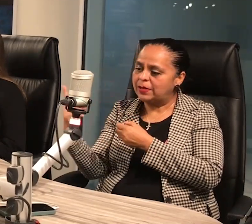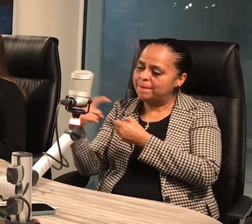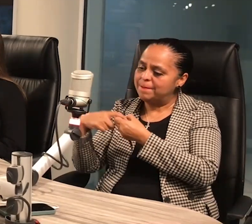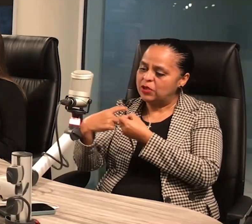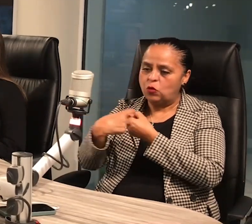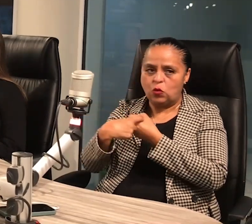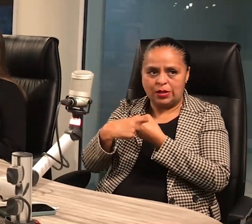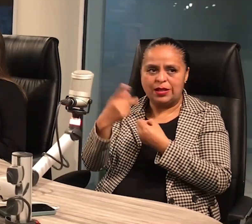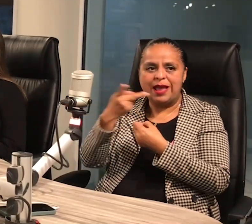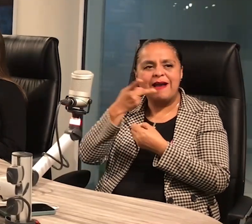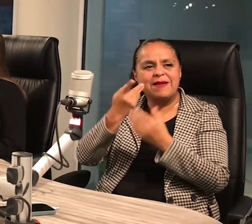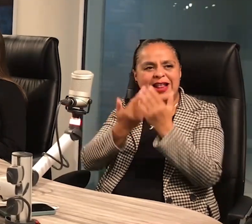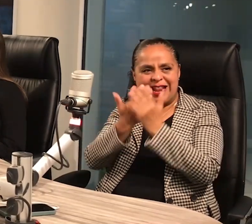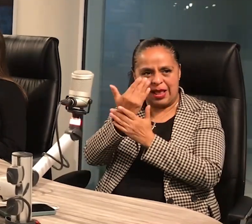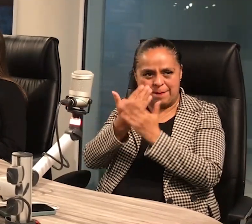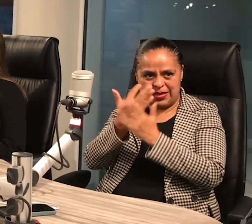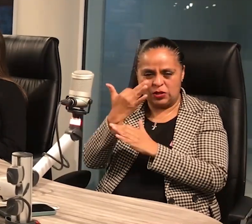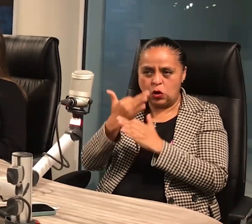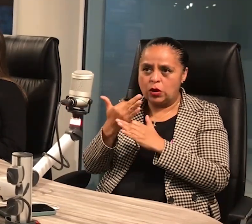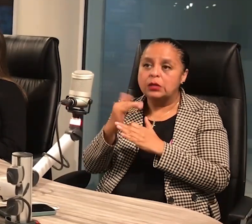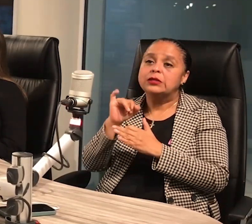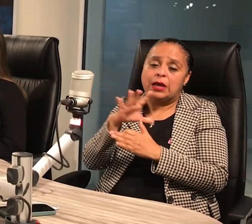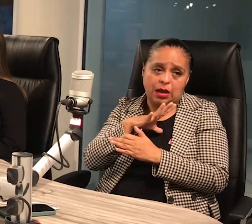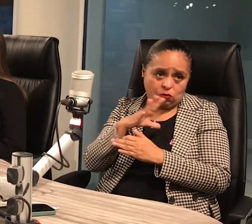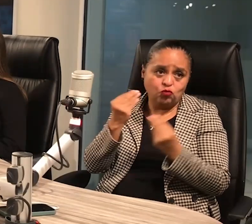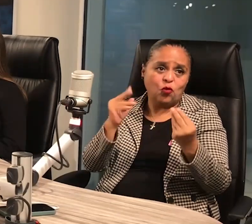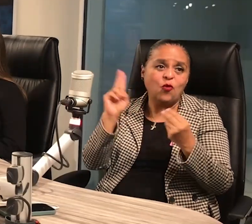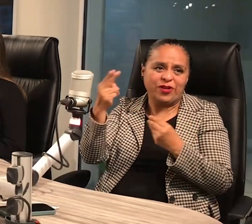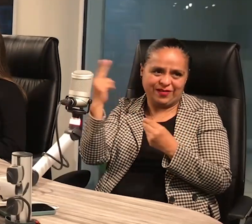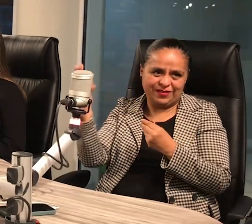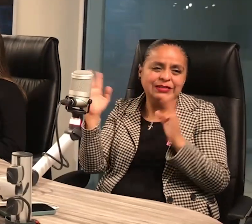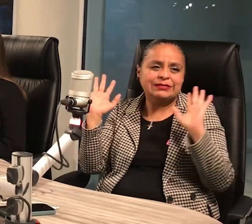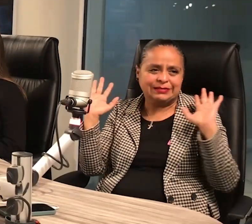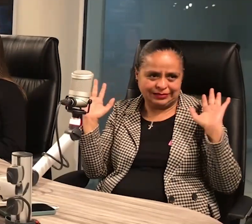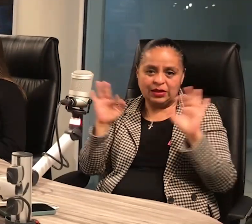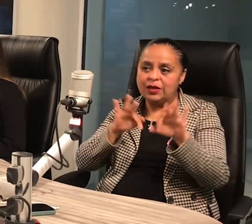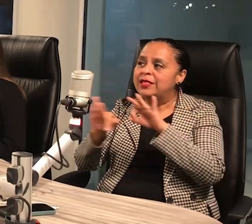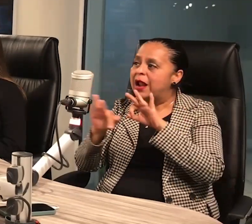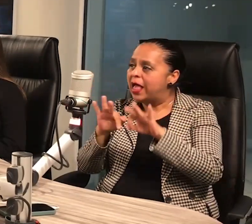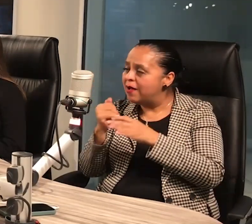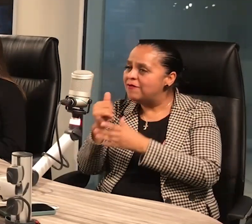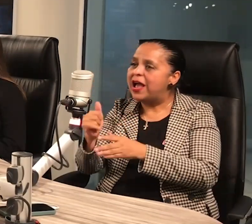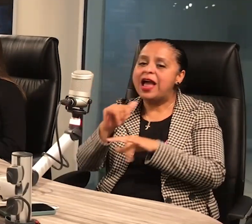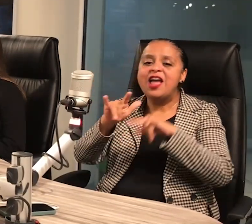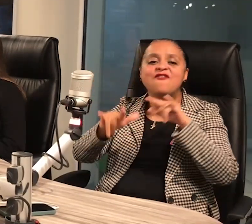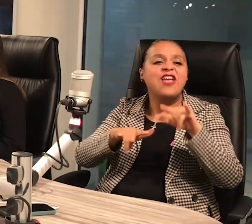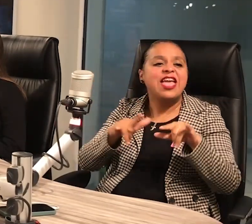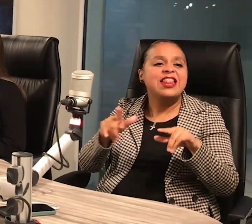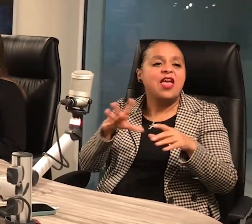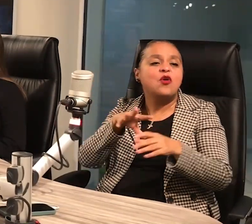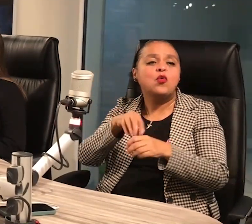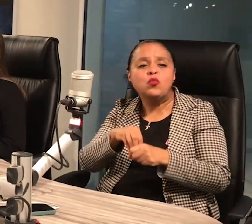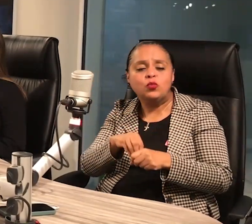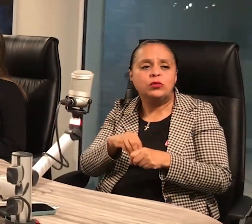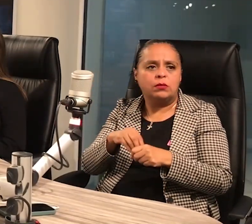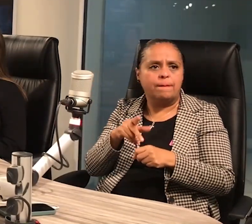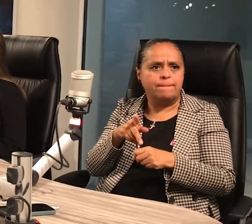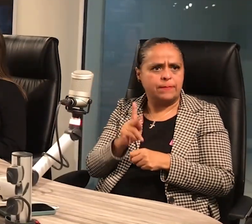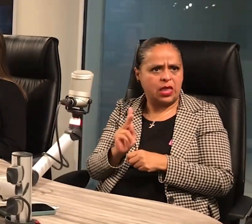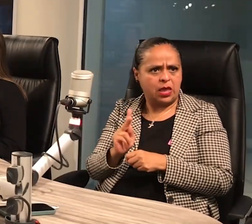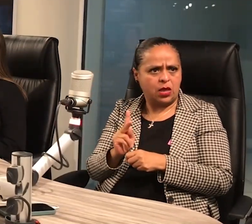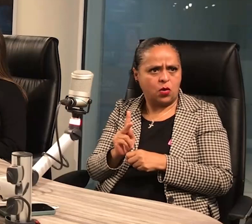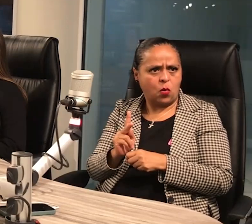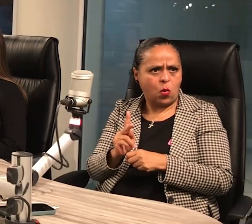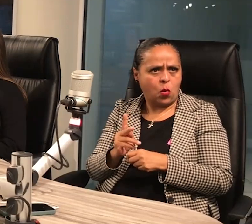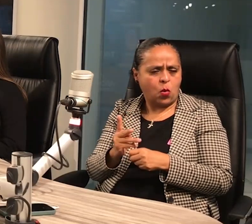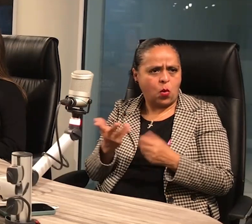Porque hablábamos en la mañana de que sí hay muchas universidades que ofrecen sus bolsas de trabajo, sus ferias de inclusión, pero cómo nos quedamos en esta